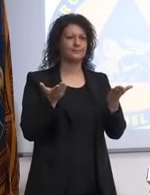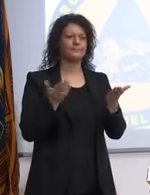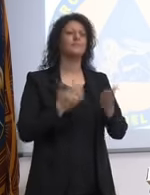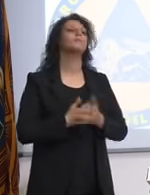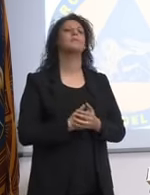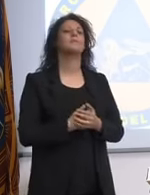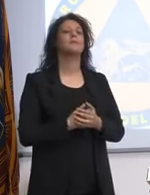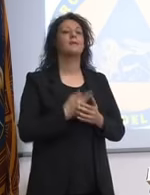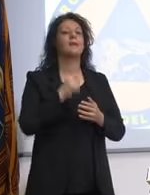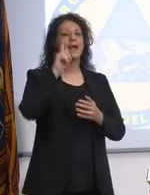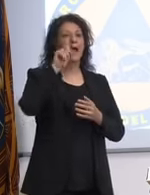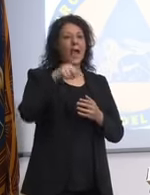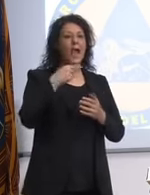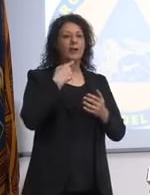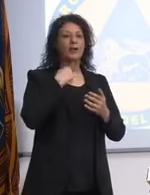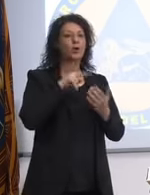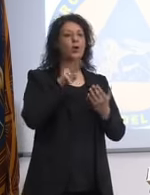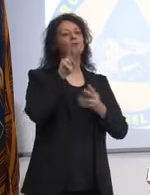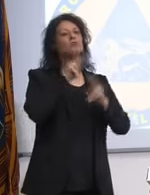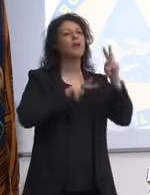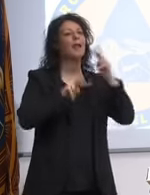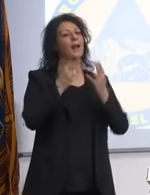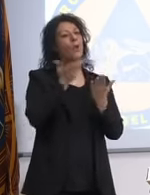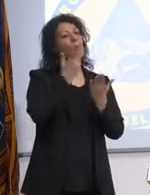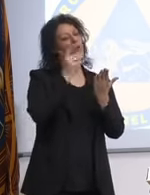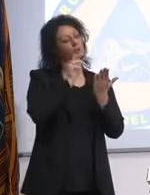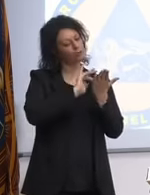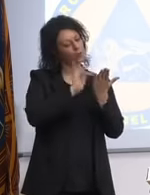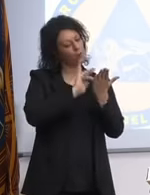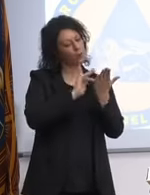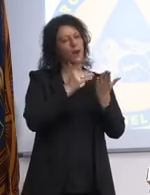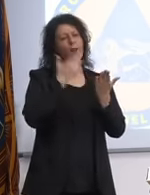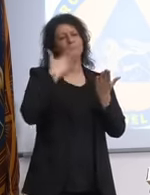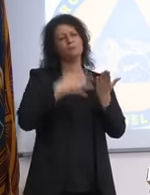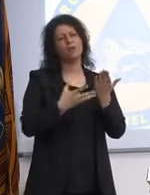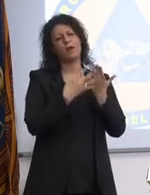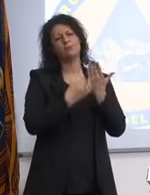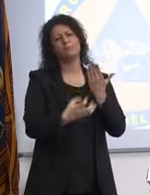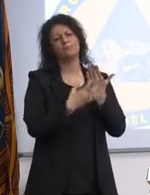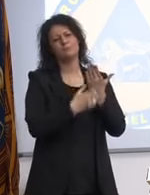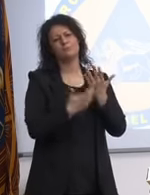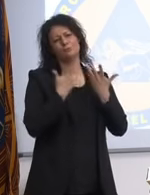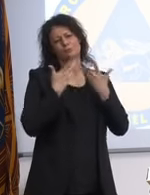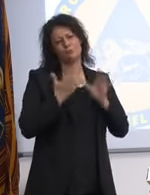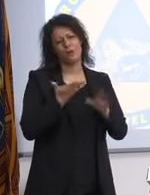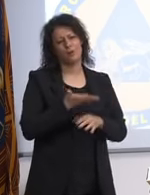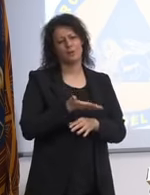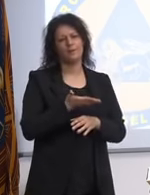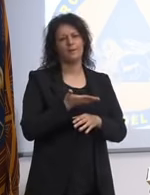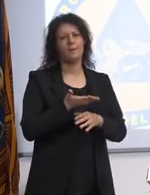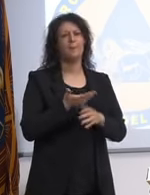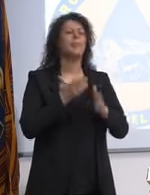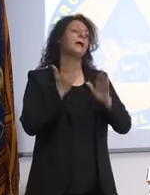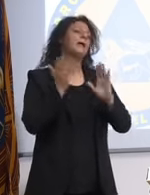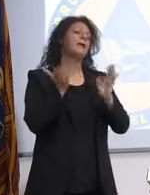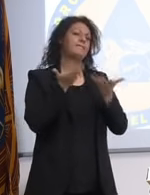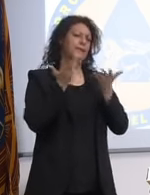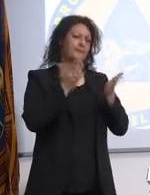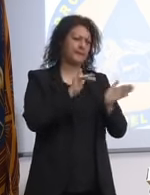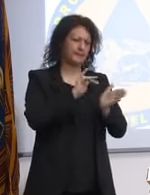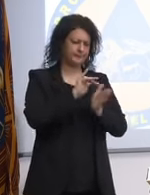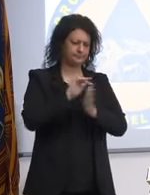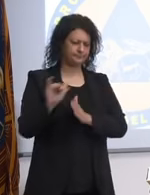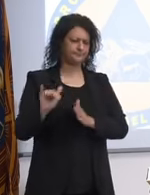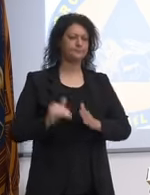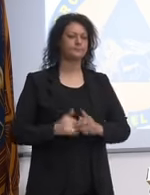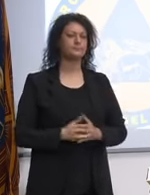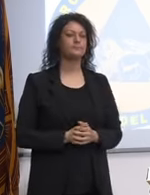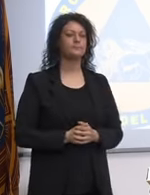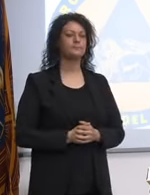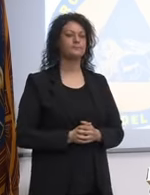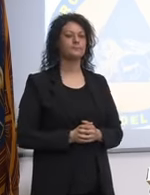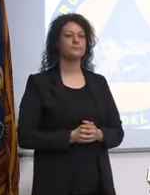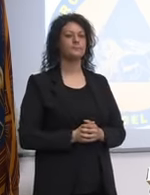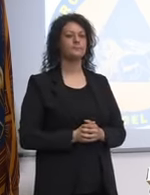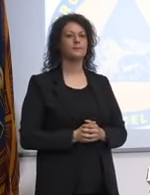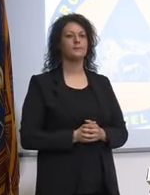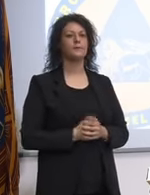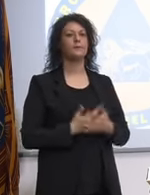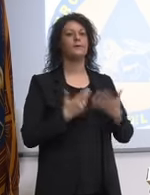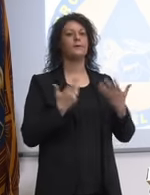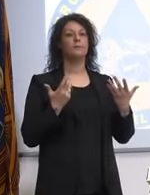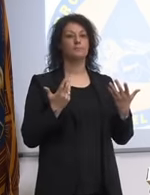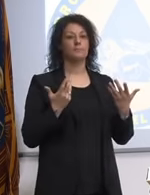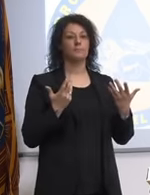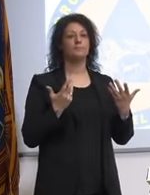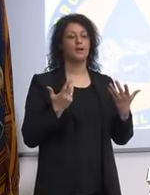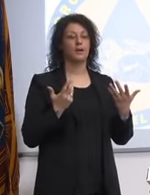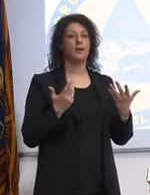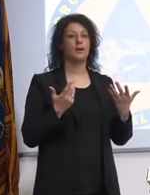alle nostre ricerche, quindi sì. Vabbè, non importa, cioè, evidentemente nessuno se n'è accorto, però è pur vero che il problema della